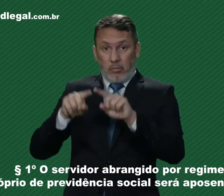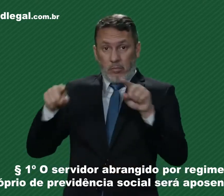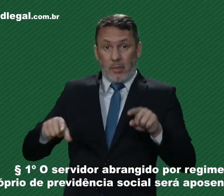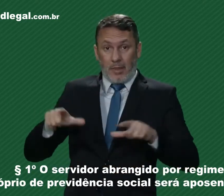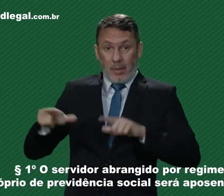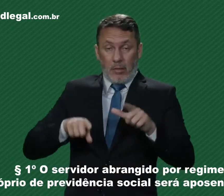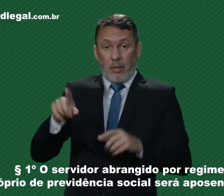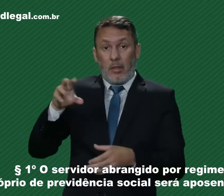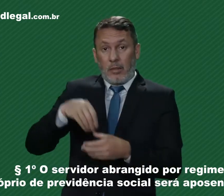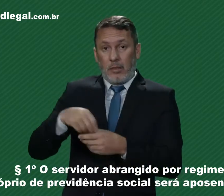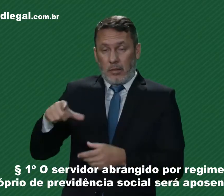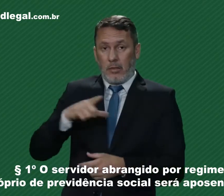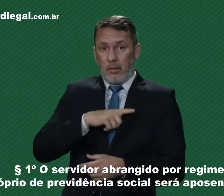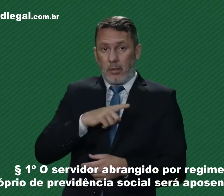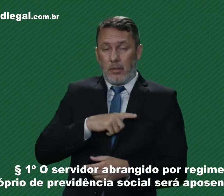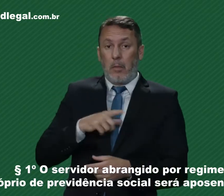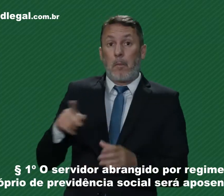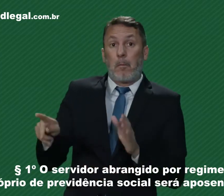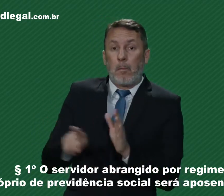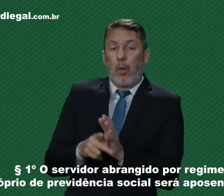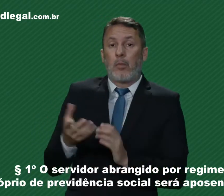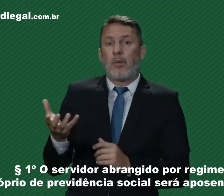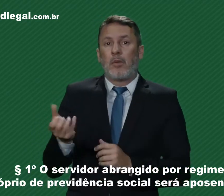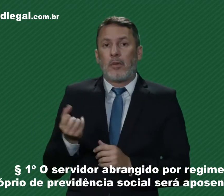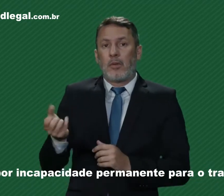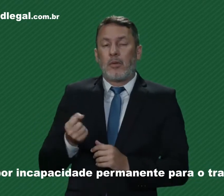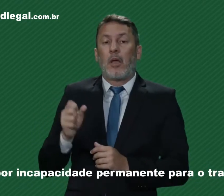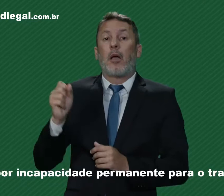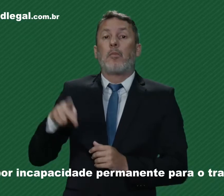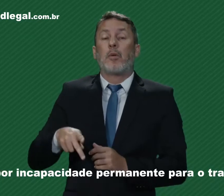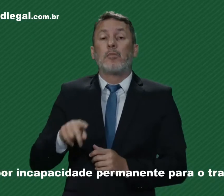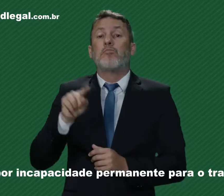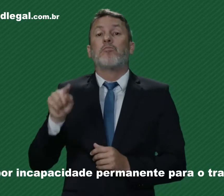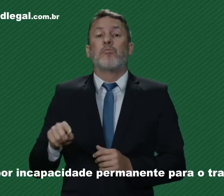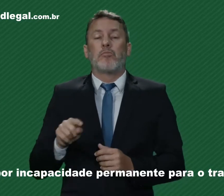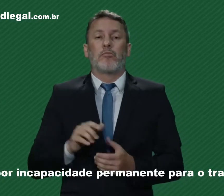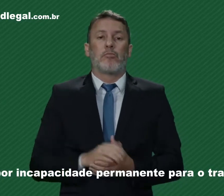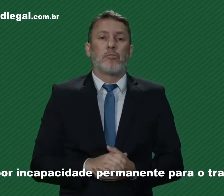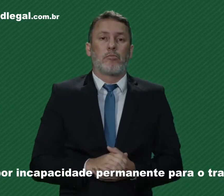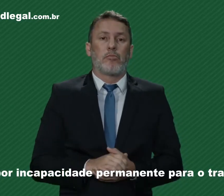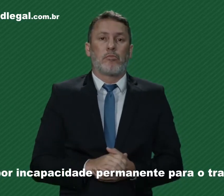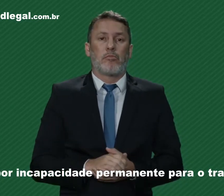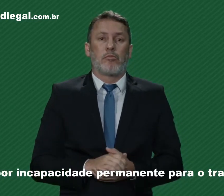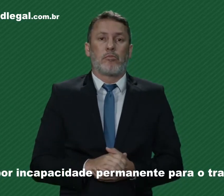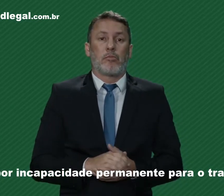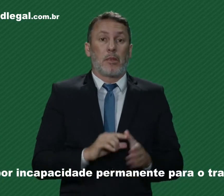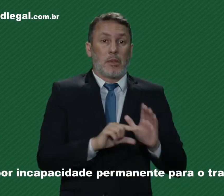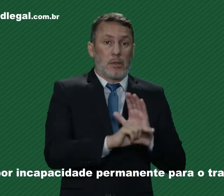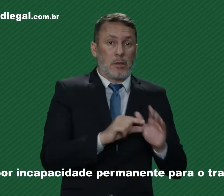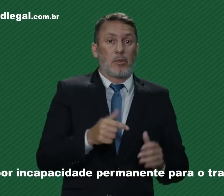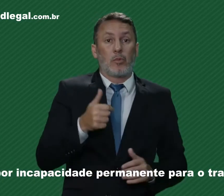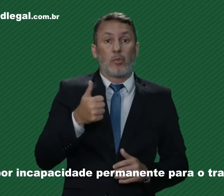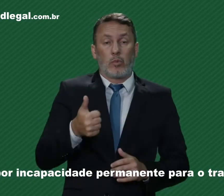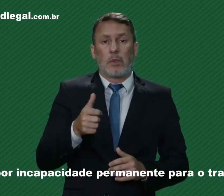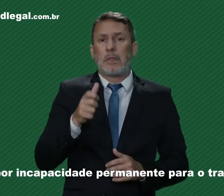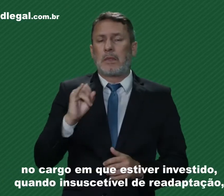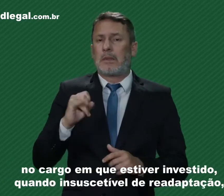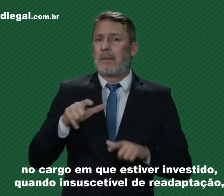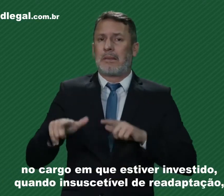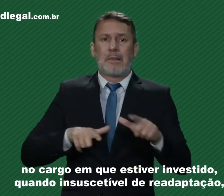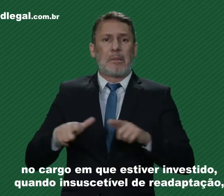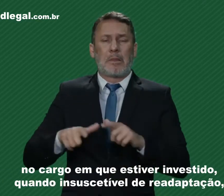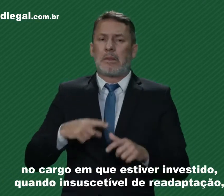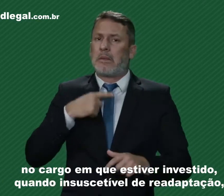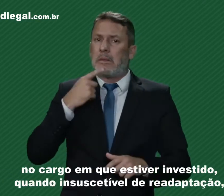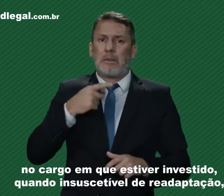previdência social será aposentado. Inciso 1. Por incapacidade permanente para o trabalho,